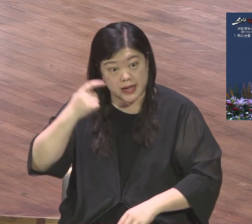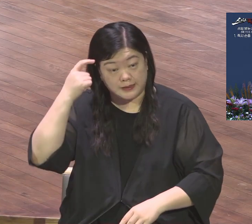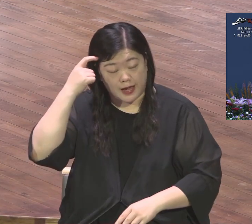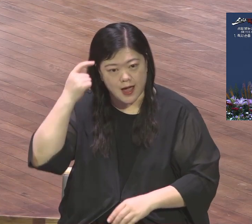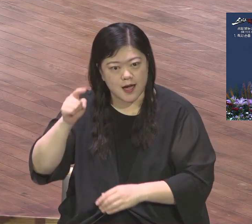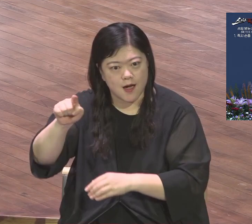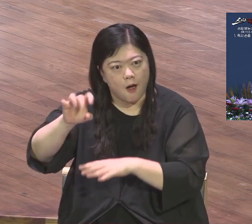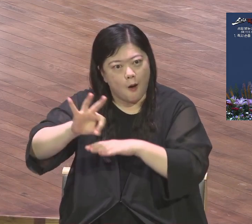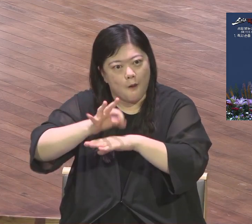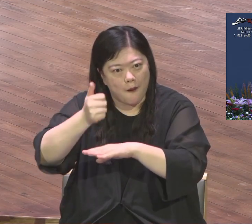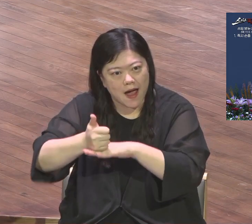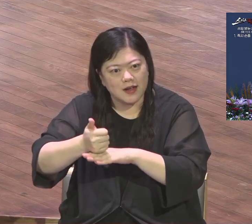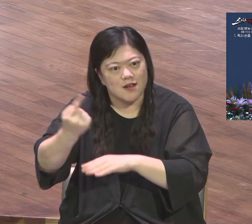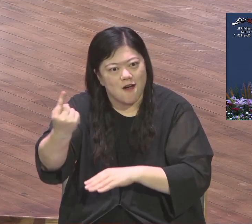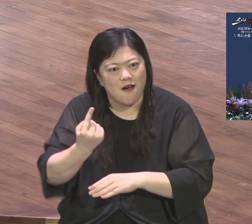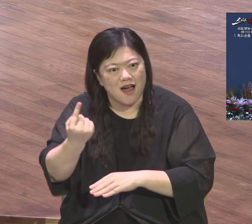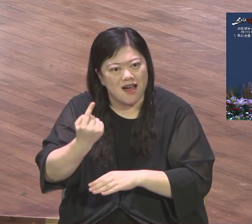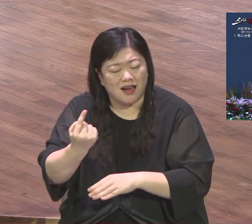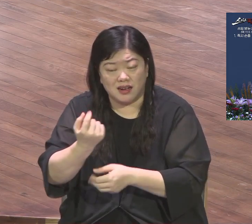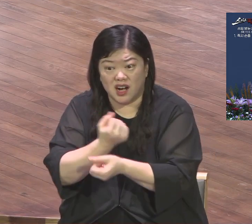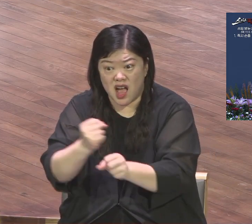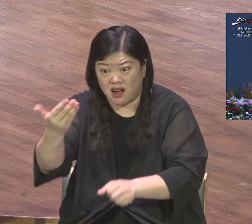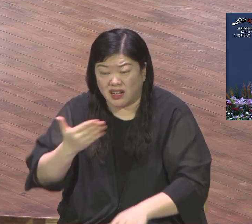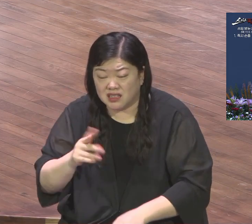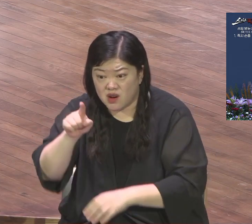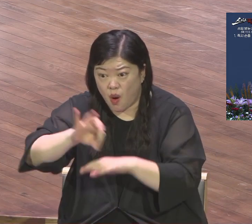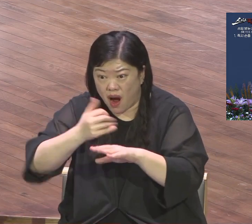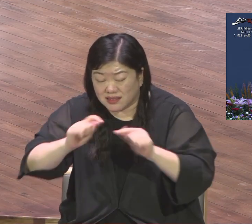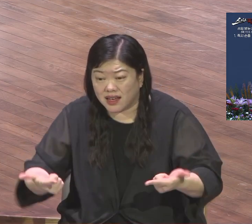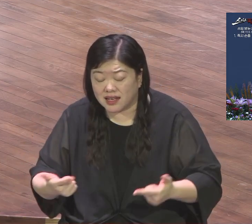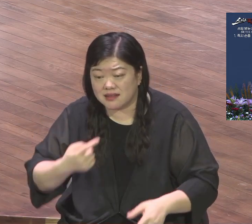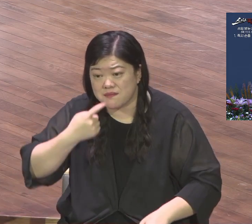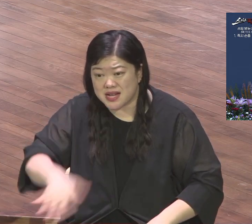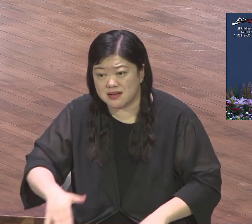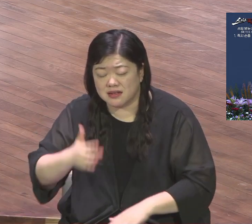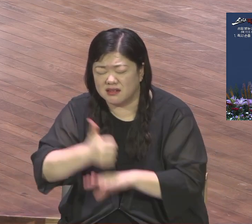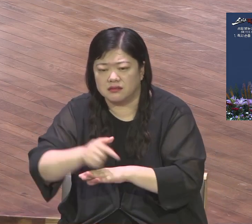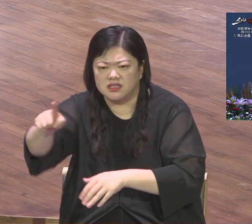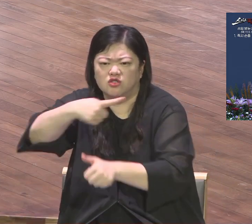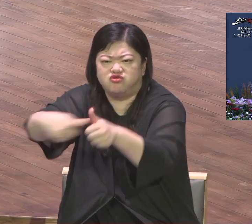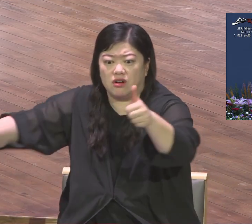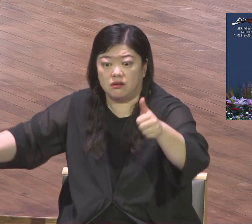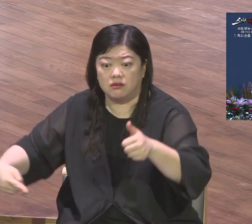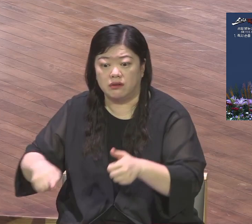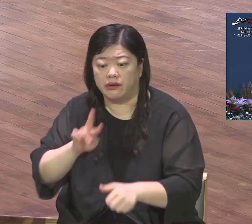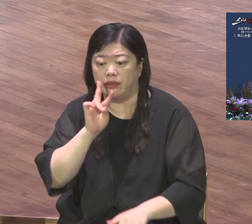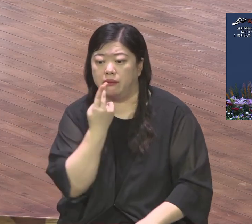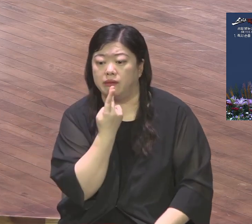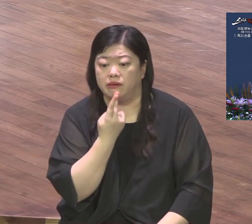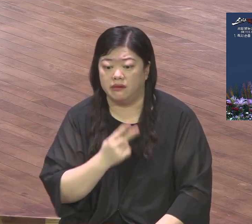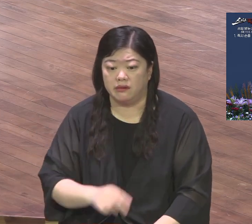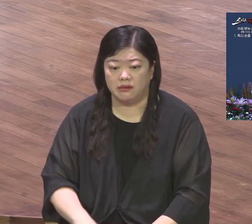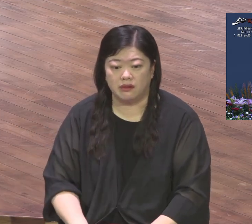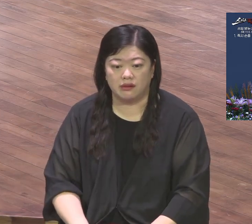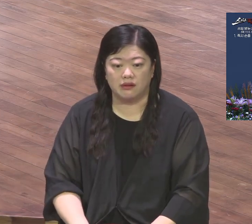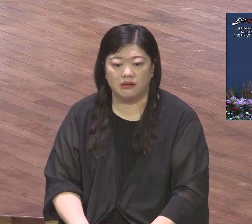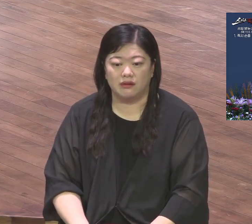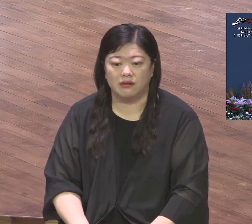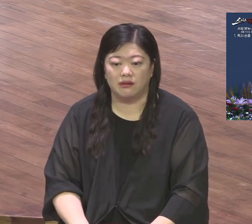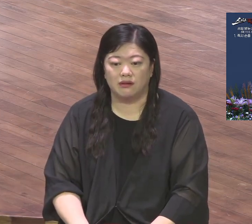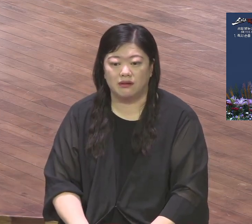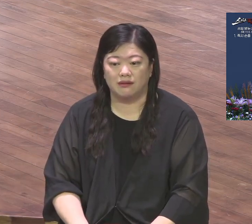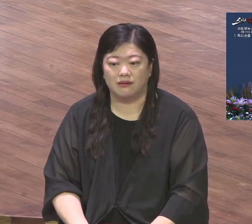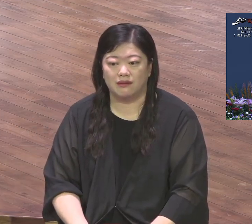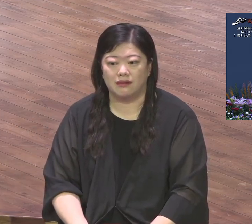하나님의 말씀이 뭘 말하고 있는가. 하나님의 말씀을 잡아야 돼요. 말씀이 없는